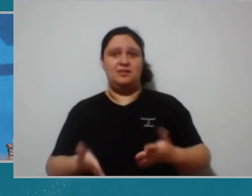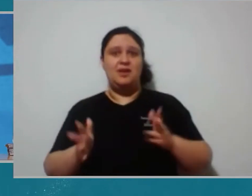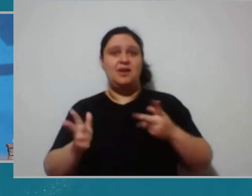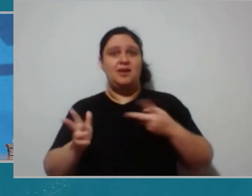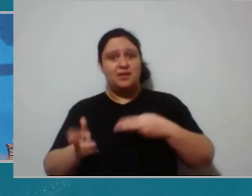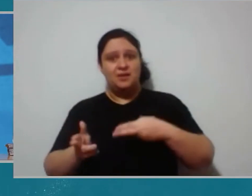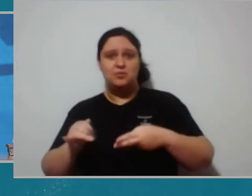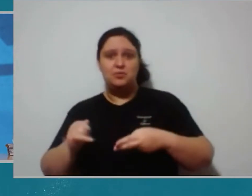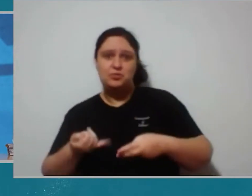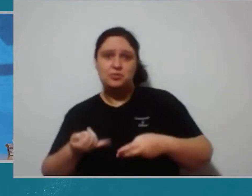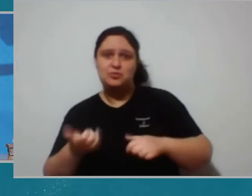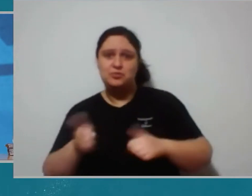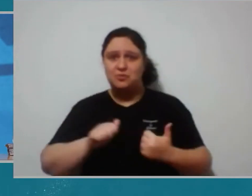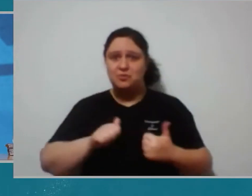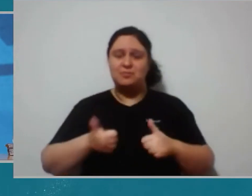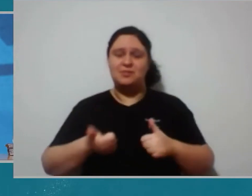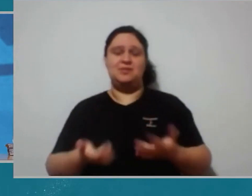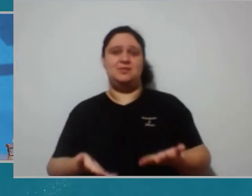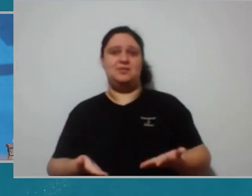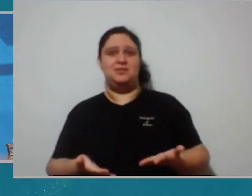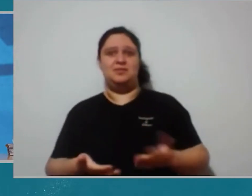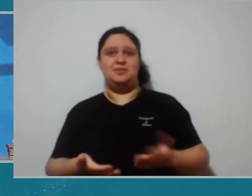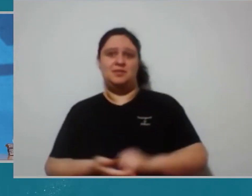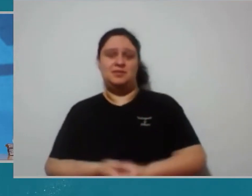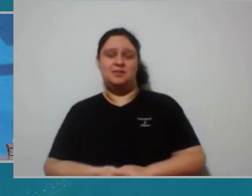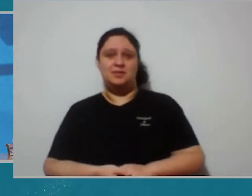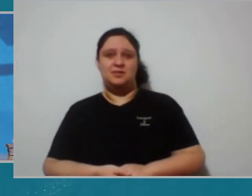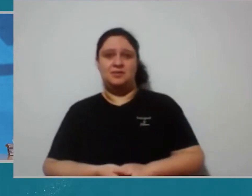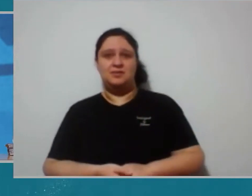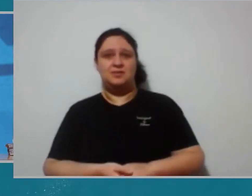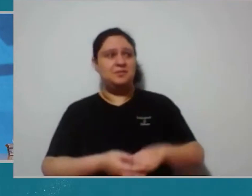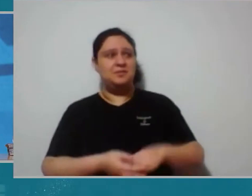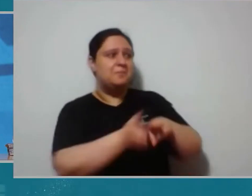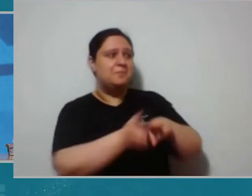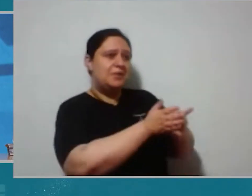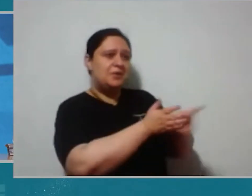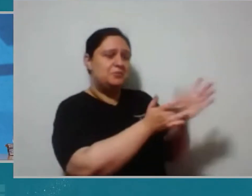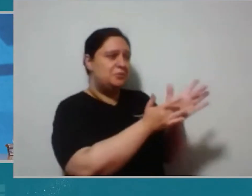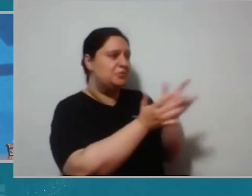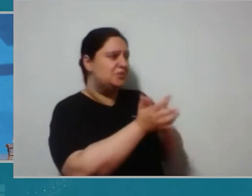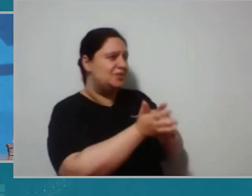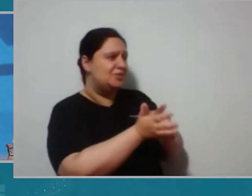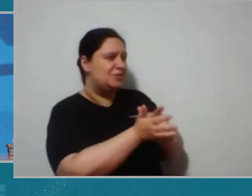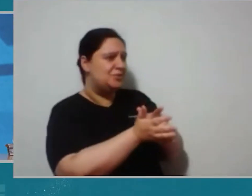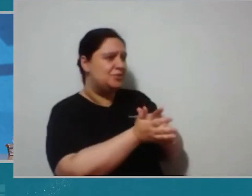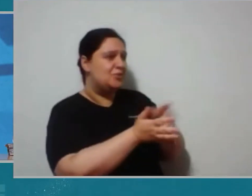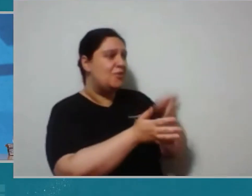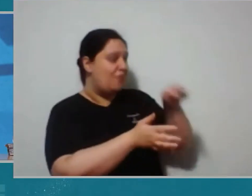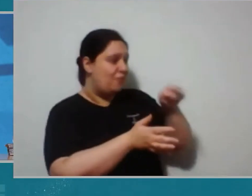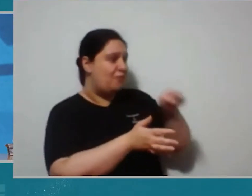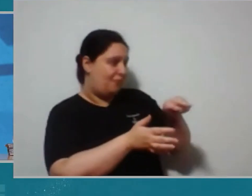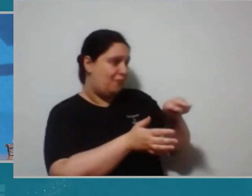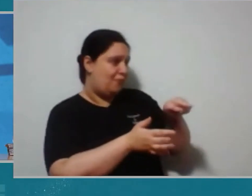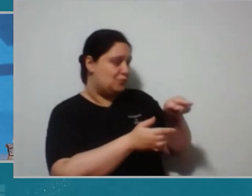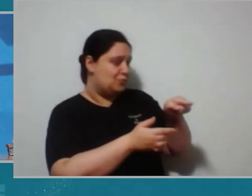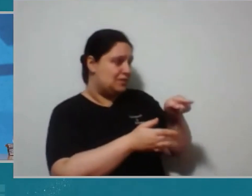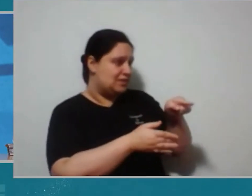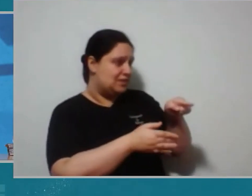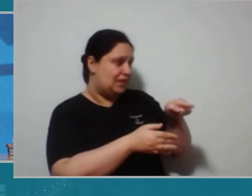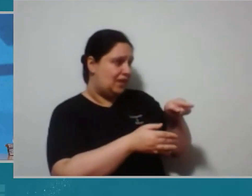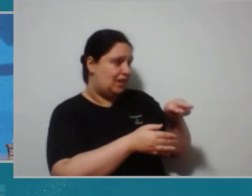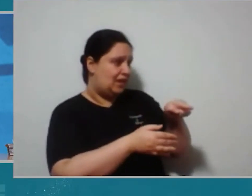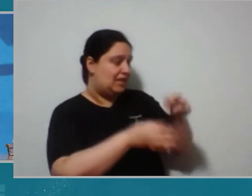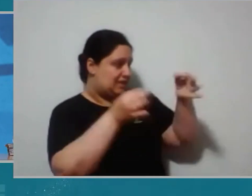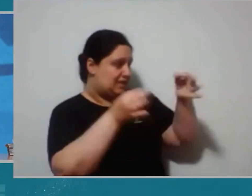assim: és tu aquele que estava para vir, ou havemos de esperar outro?